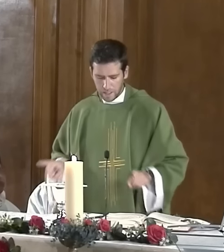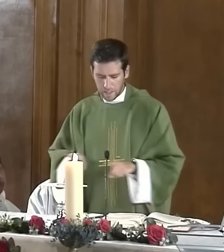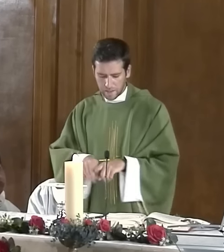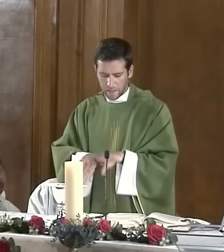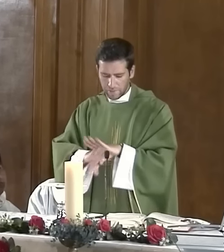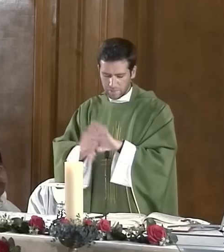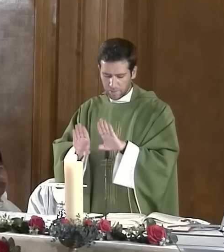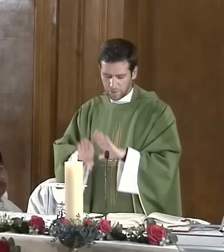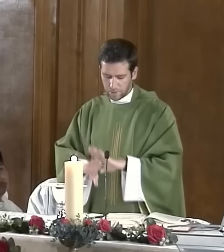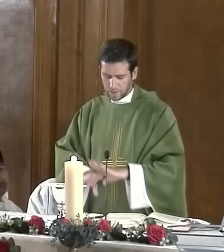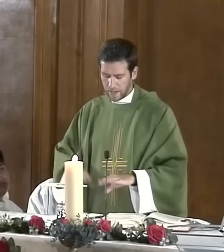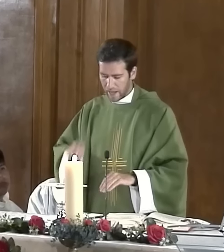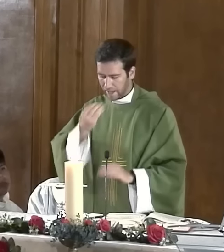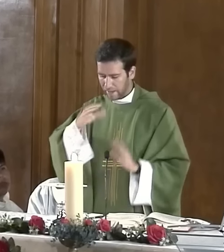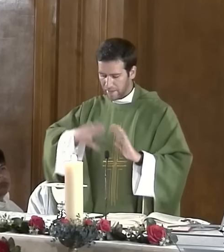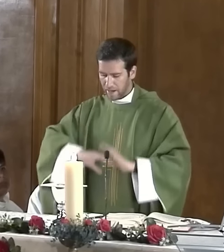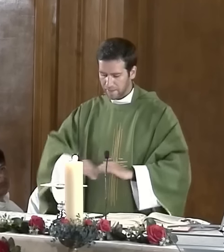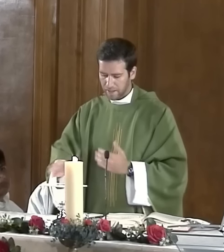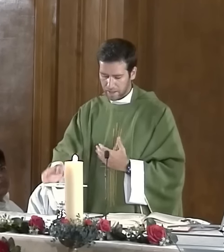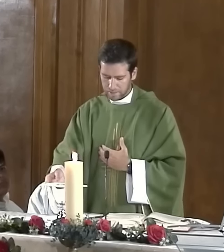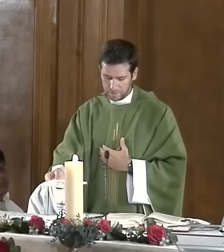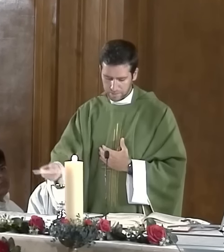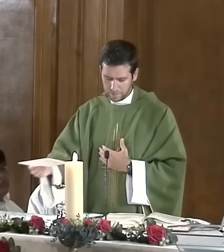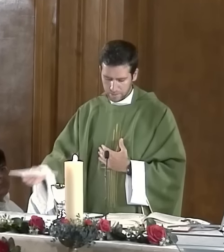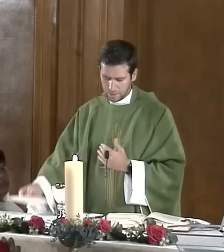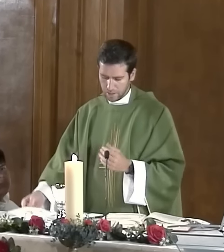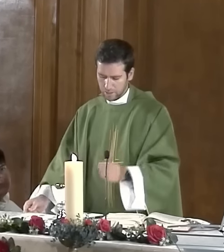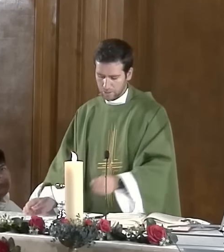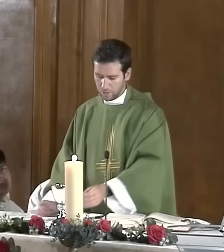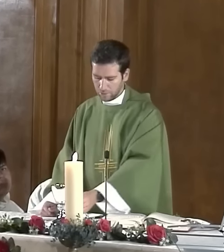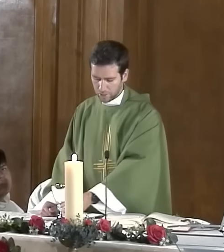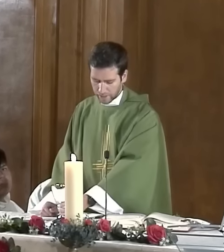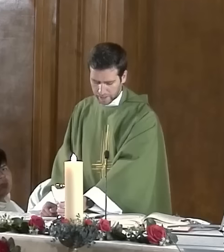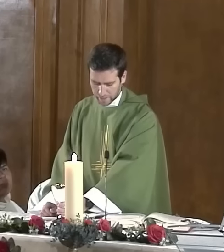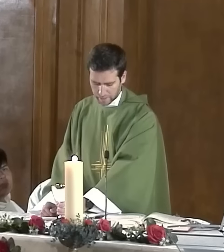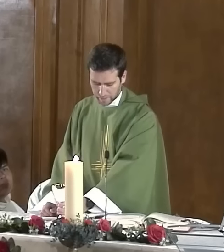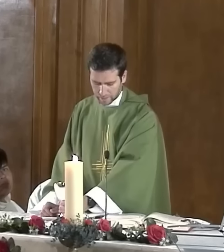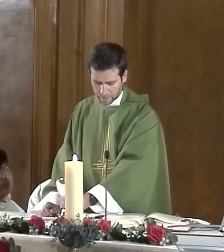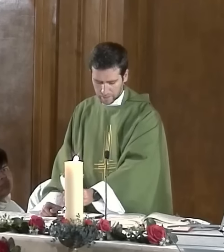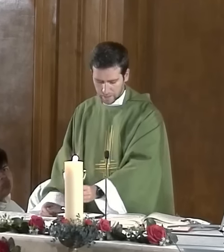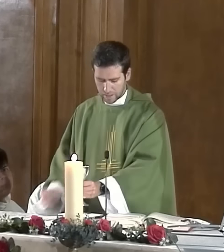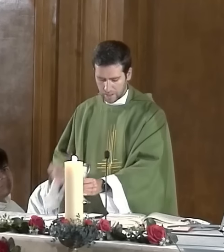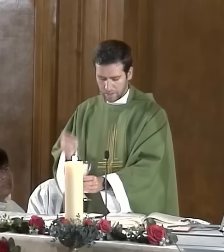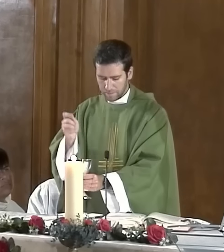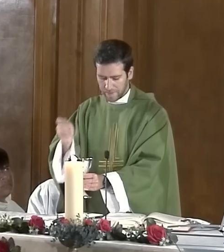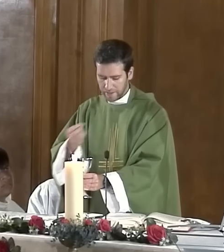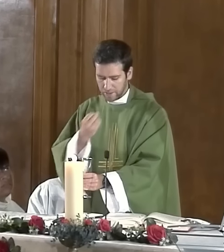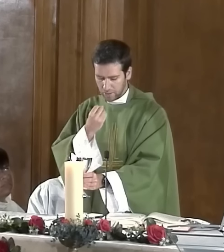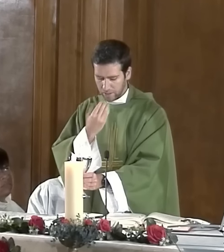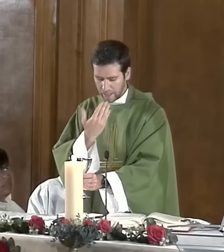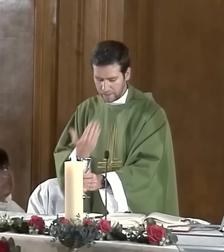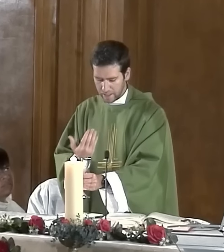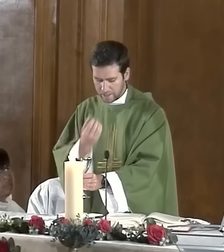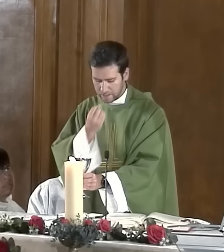Del mismo modo, acabada la cena, tomó el cáliz, dando gracias,